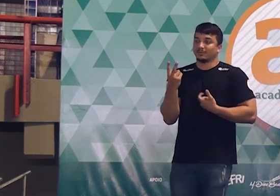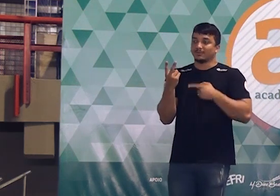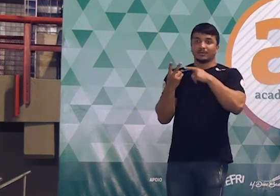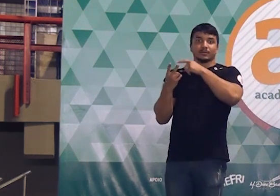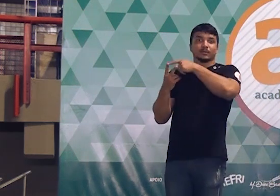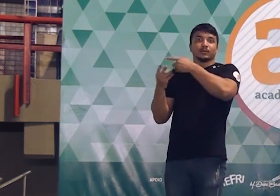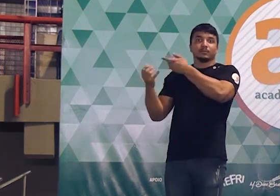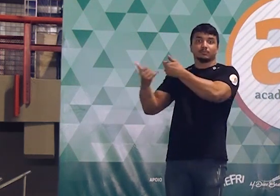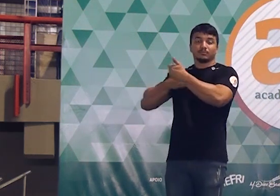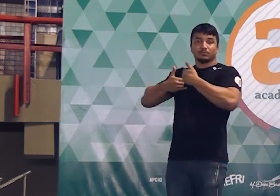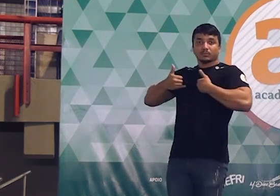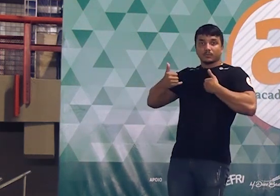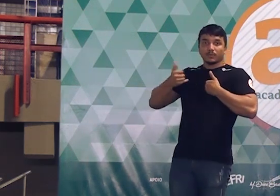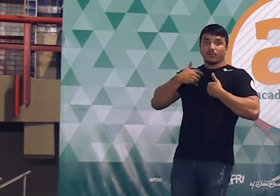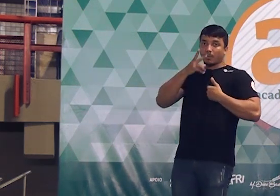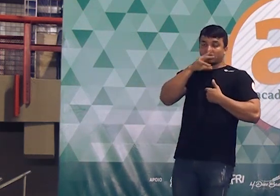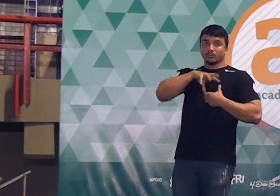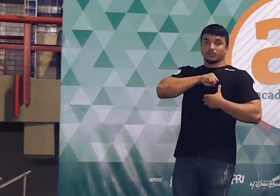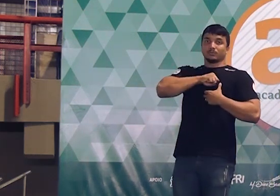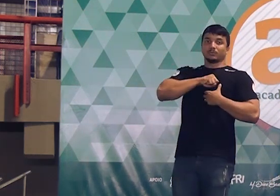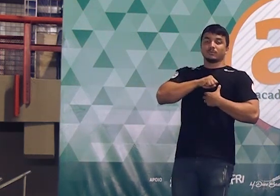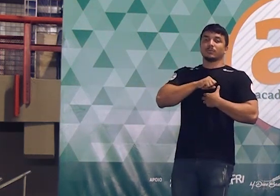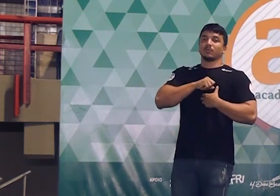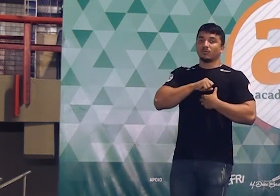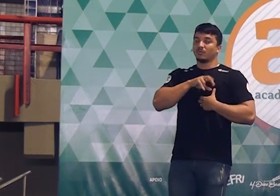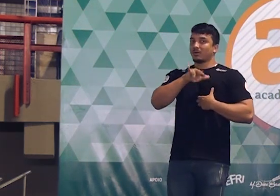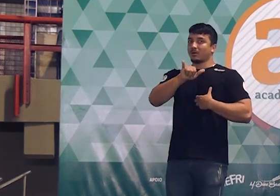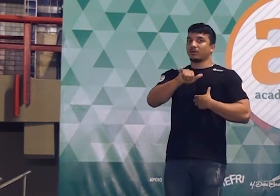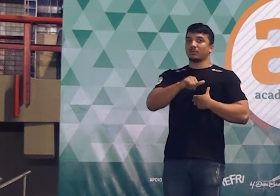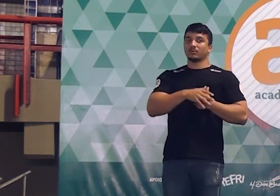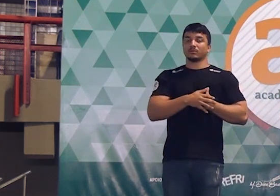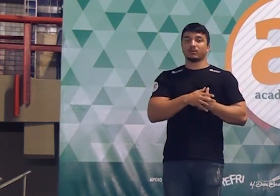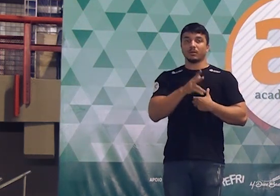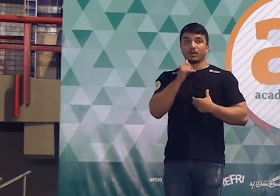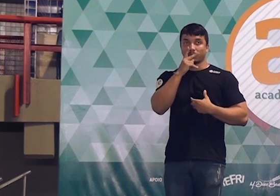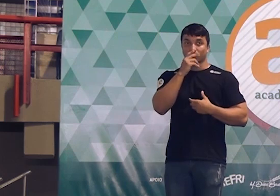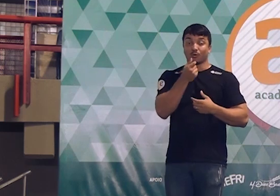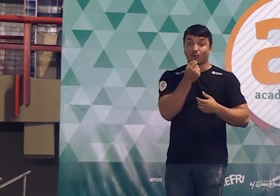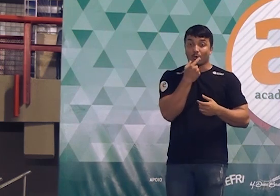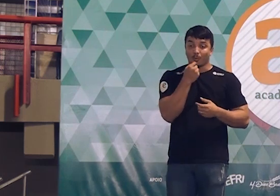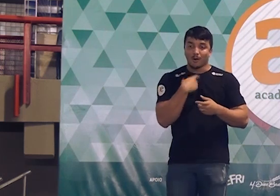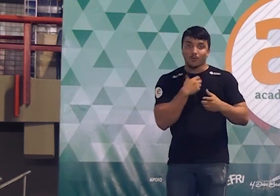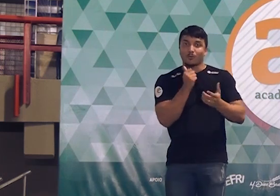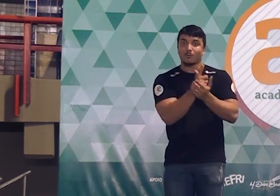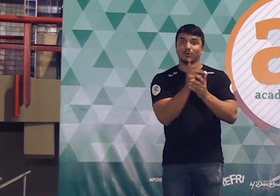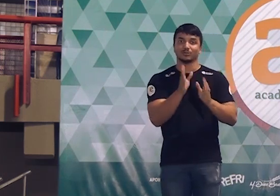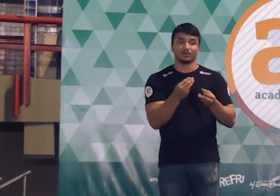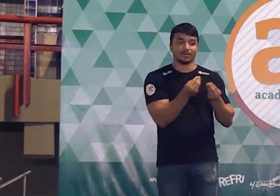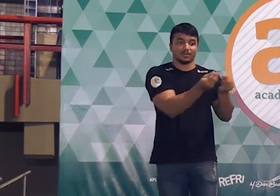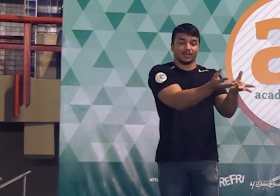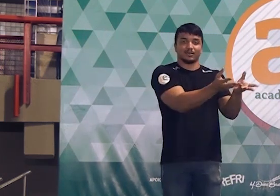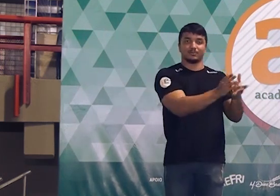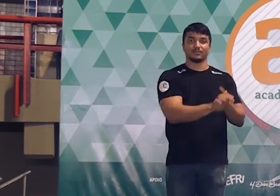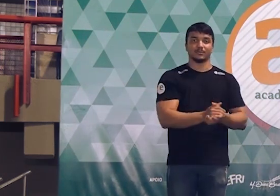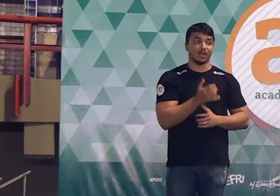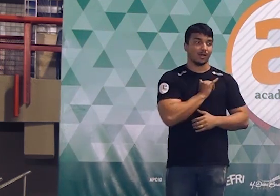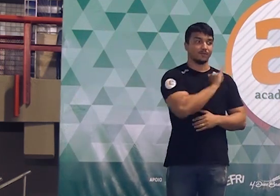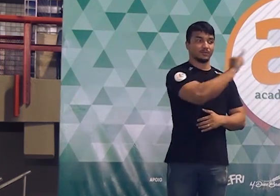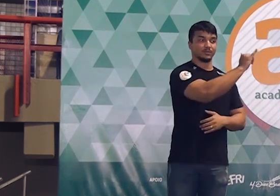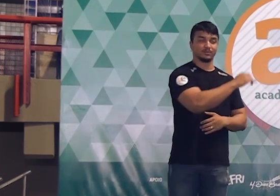tipo, né, vai dar infarto, pode ter certeza. E a gente já comprou medicamentos já para dar o recado, e a gente deu o